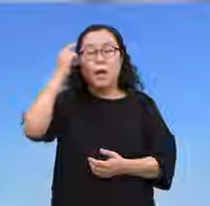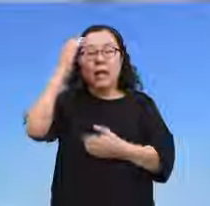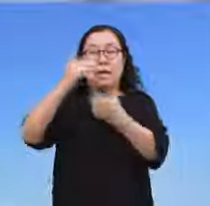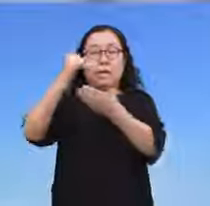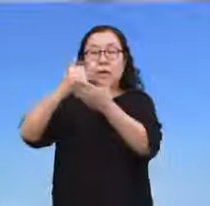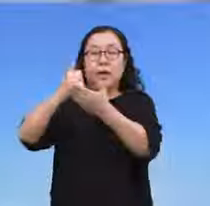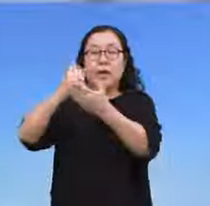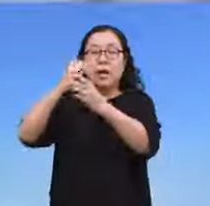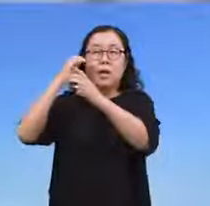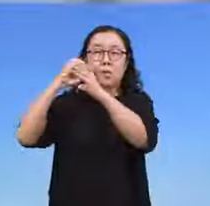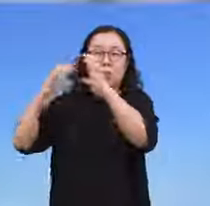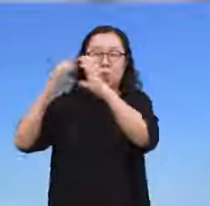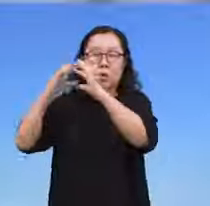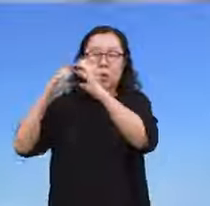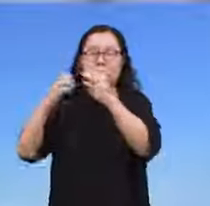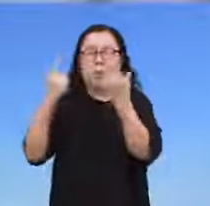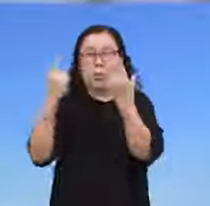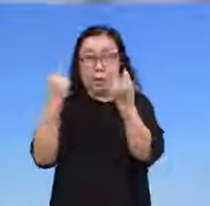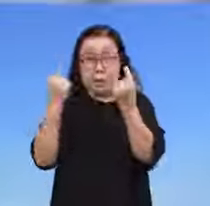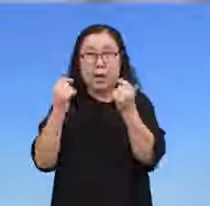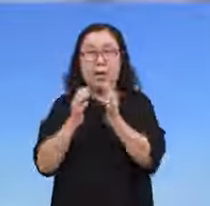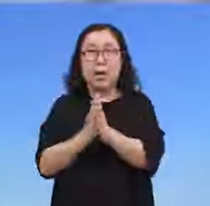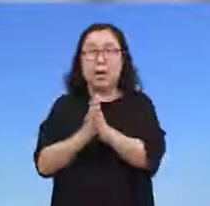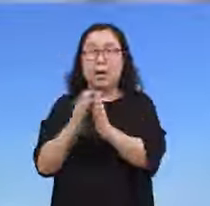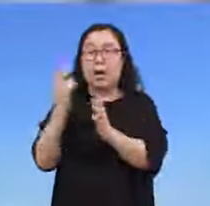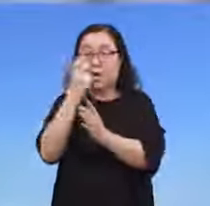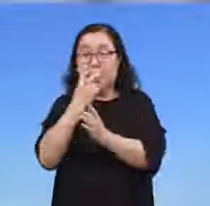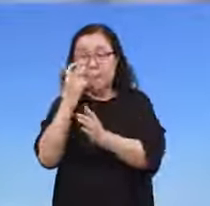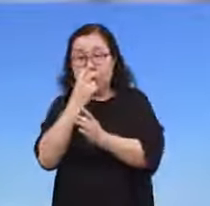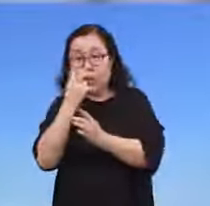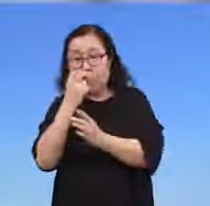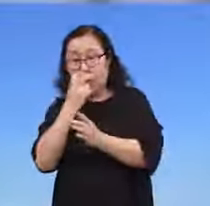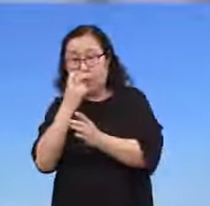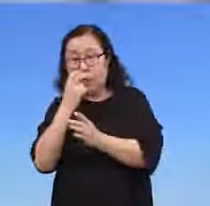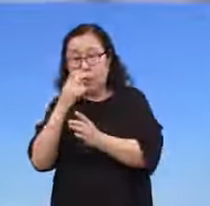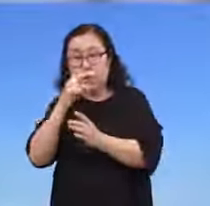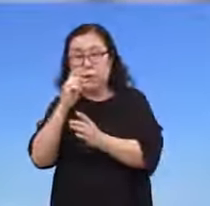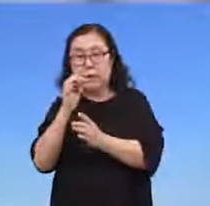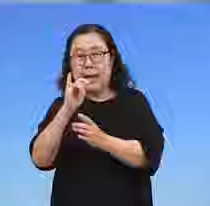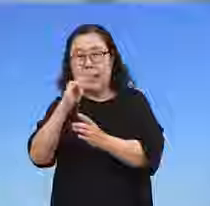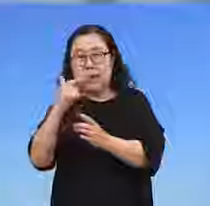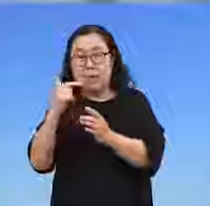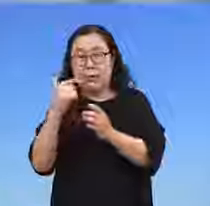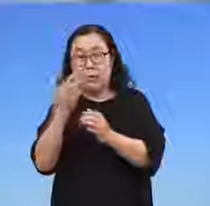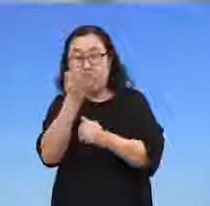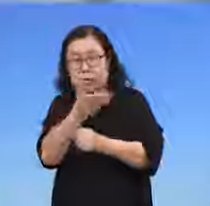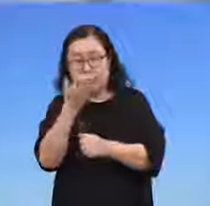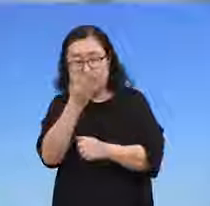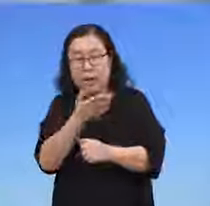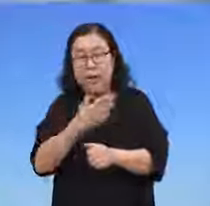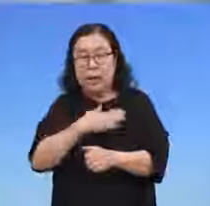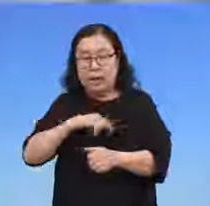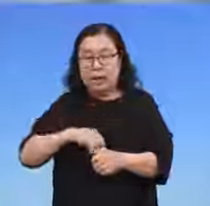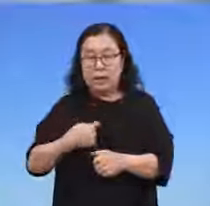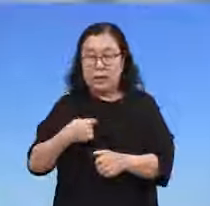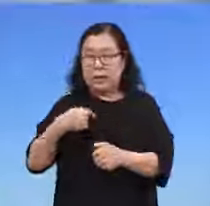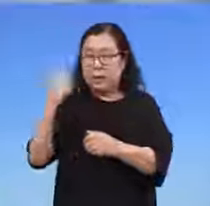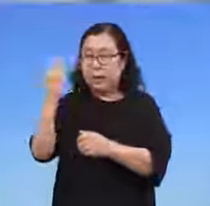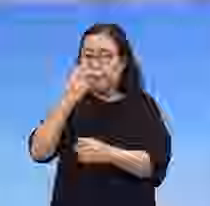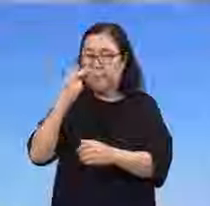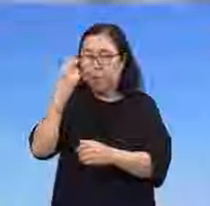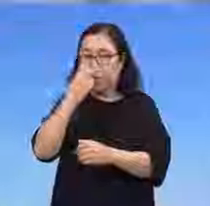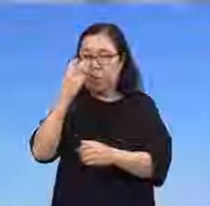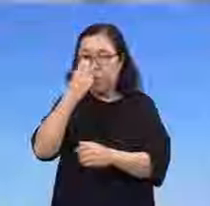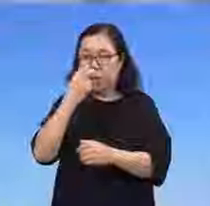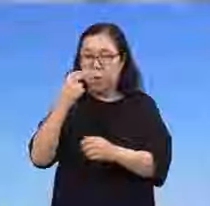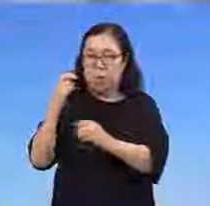때문이라 생각하거든요. 감독은 지금 열심히 사인을 보내는데 나는 홈런 타자라고 그냥 자신만만해서 안 쳐다보고